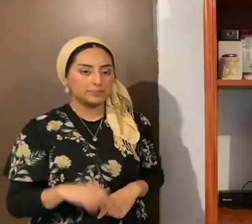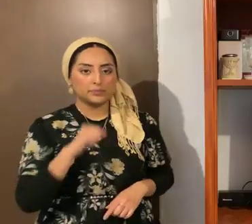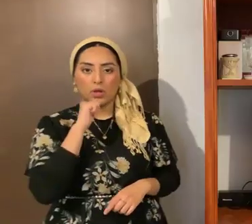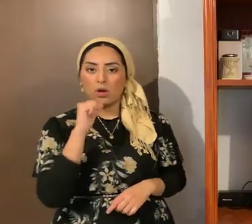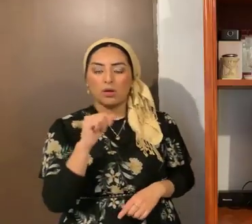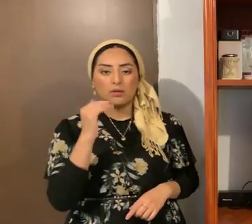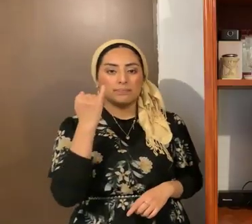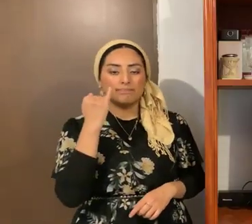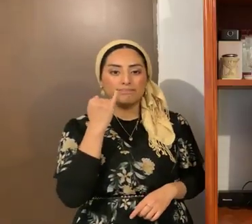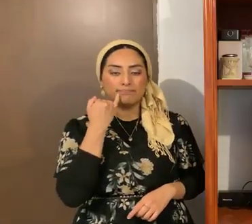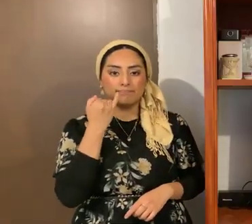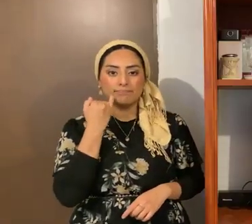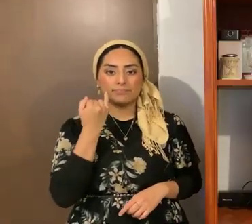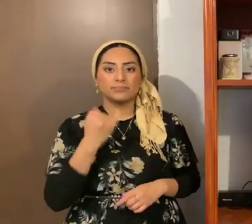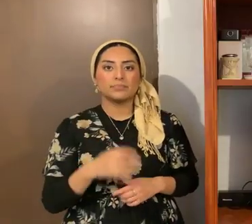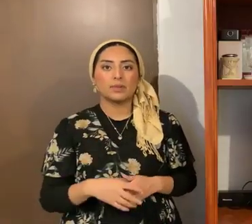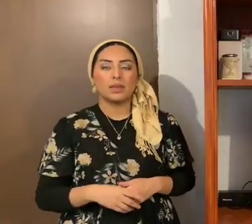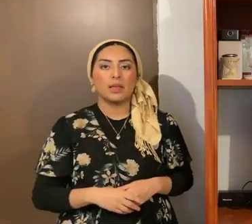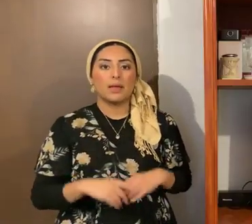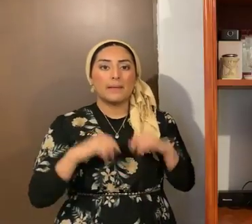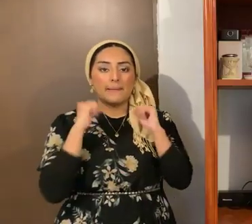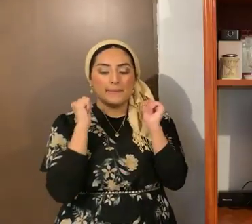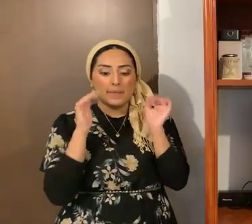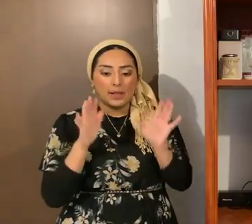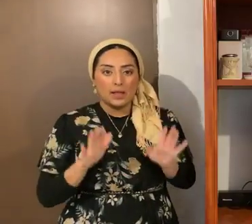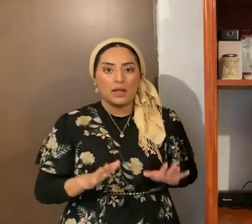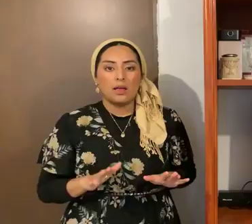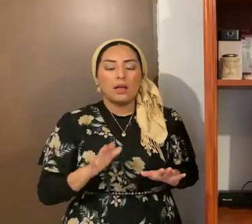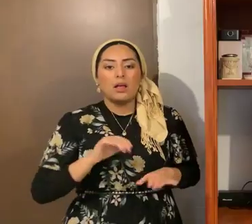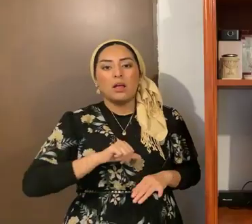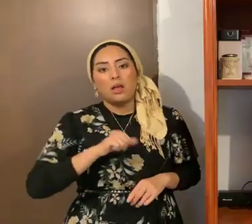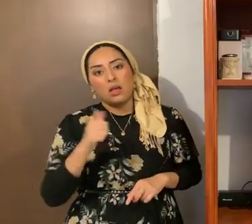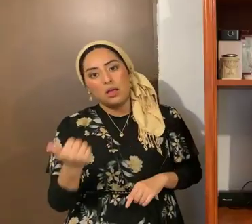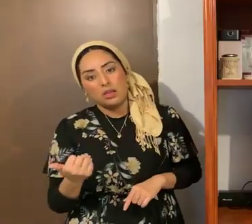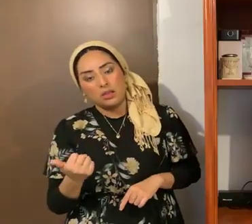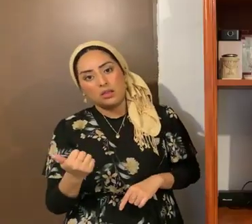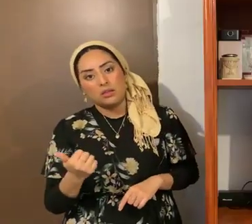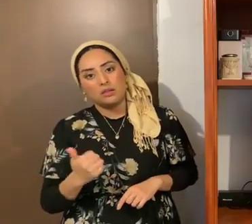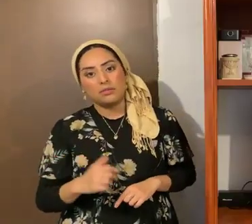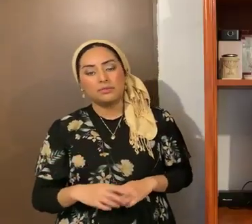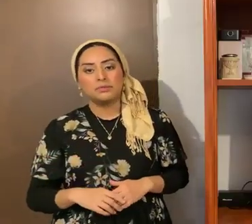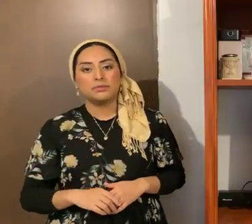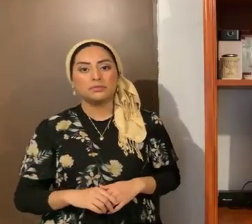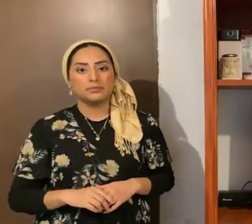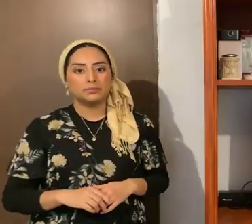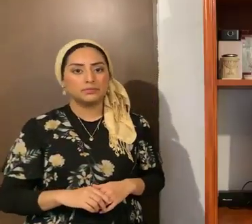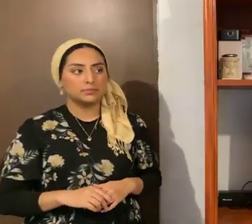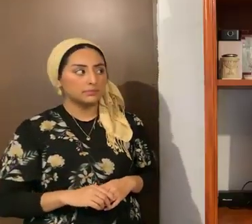No envidiar las bendiciones de otros.